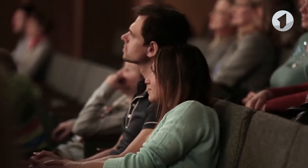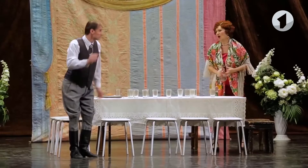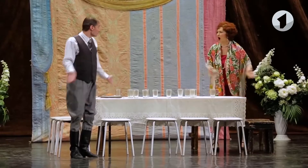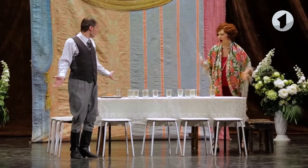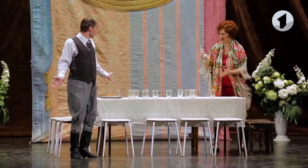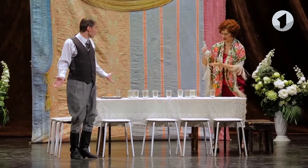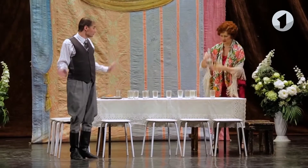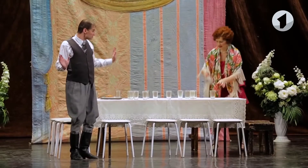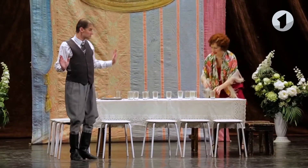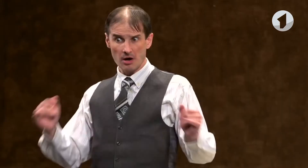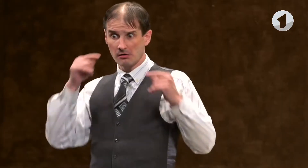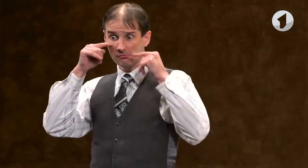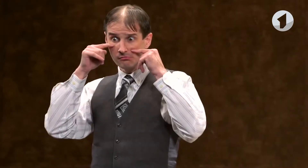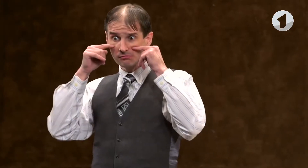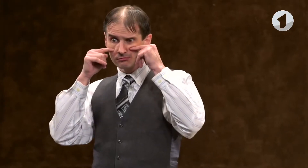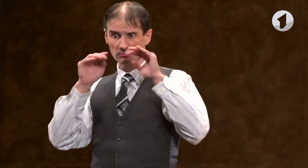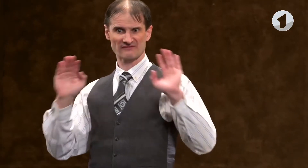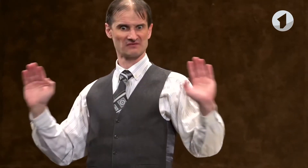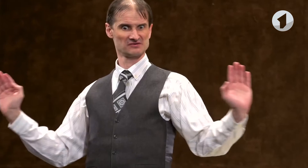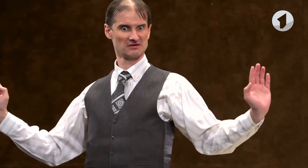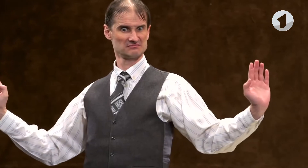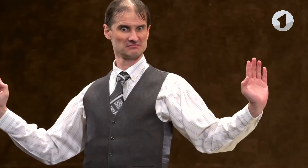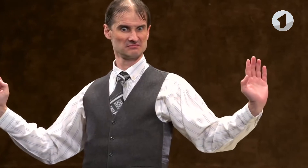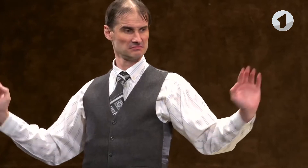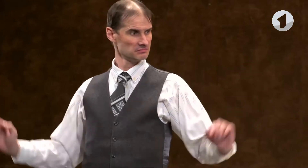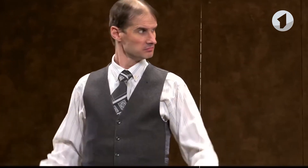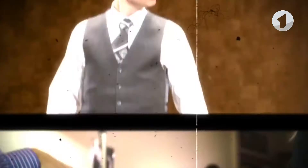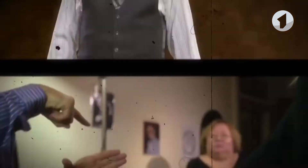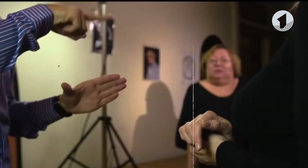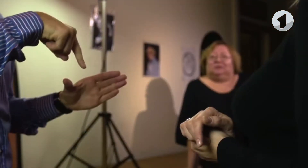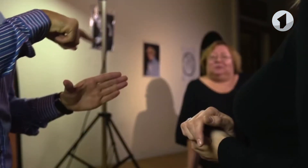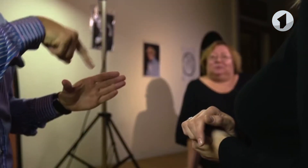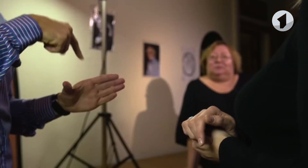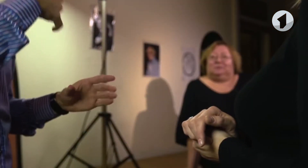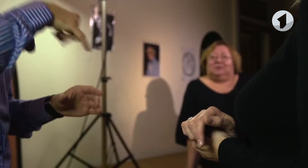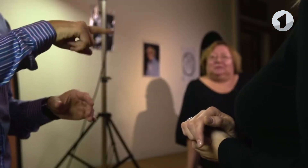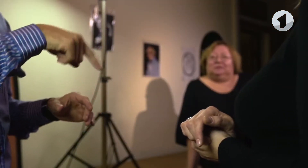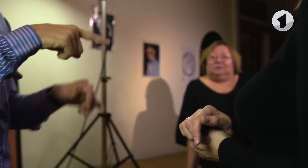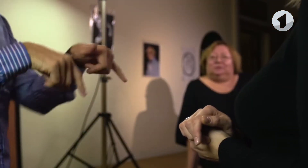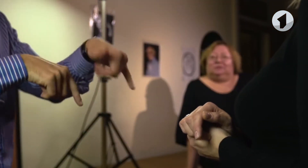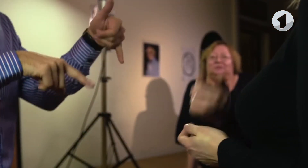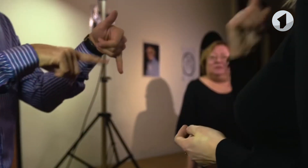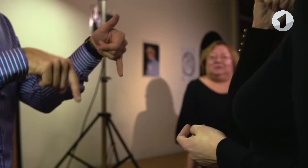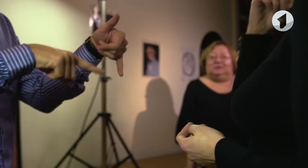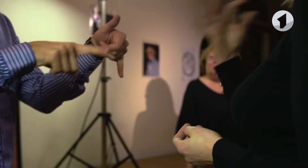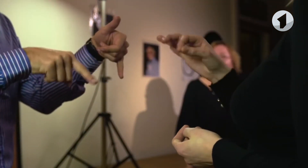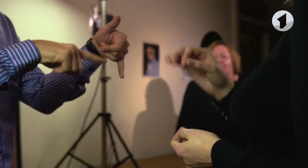задействованы не только руки, но и тело, выражение лица, и все это участвует в передаче информации.